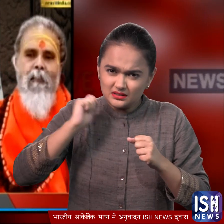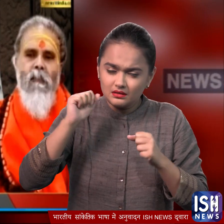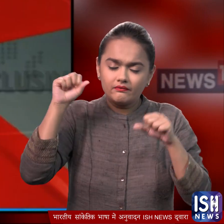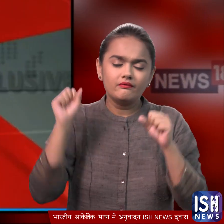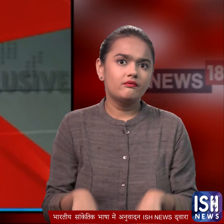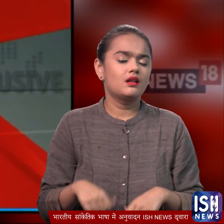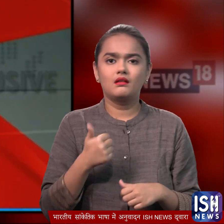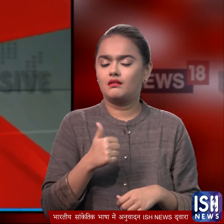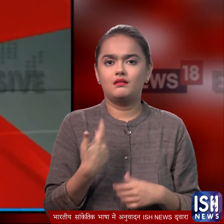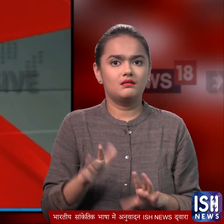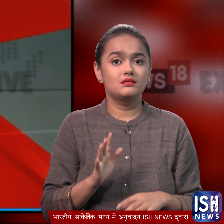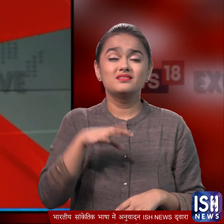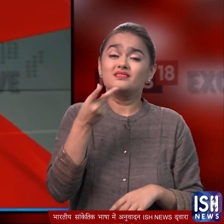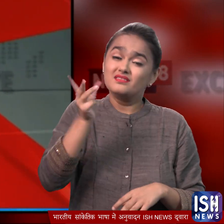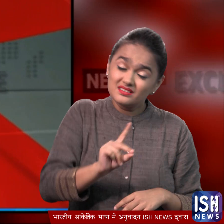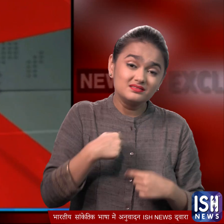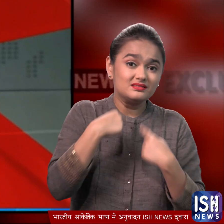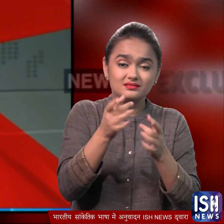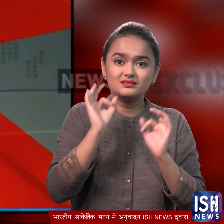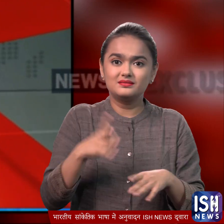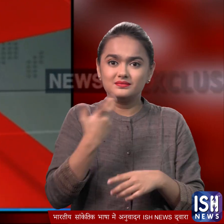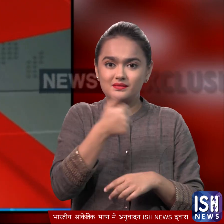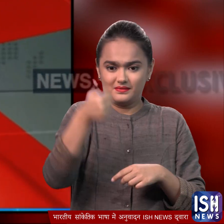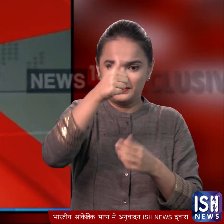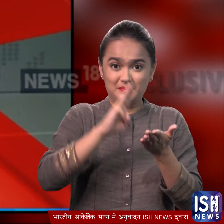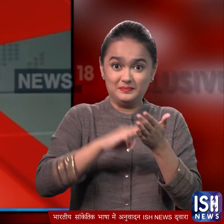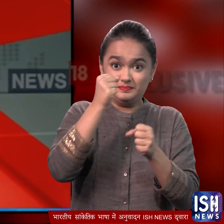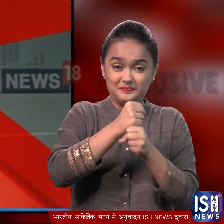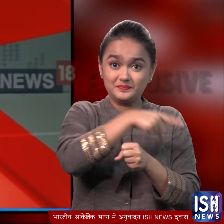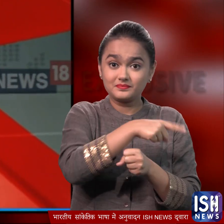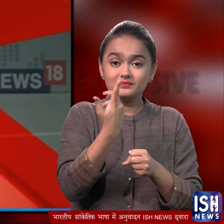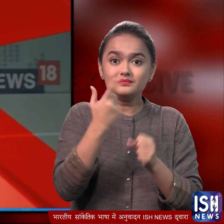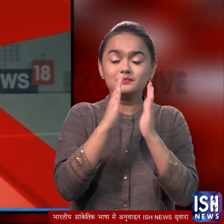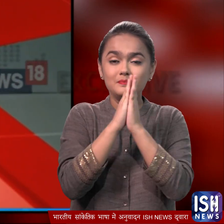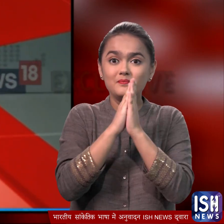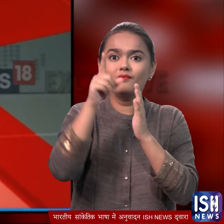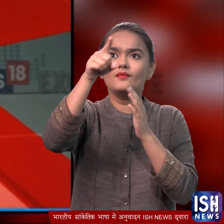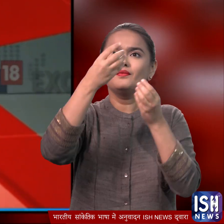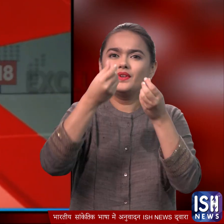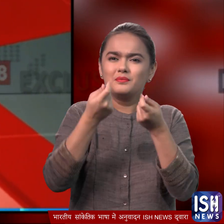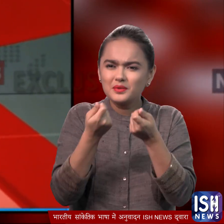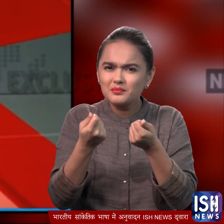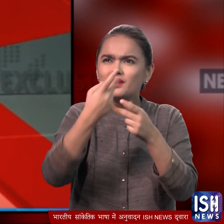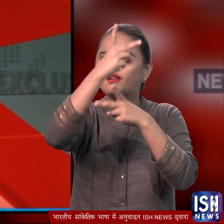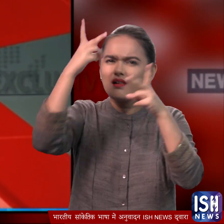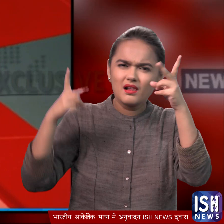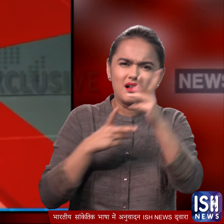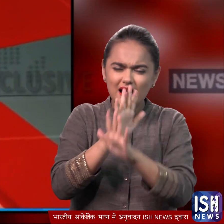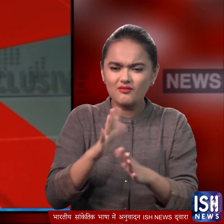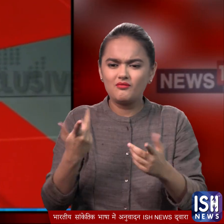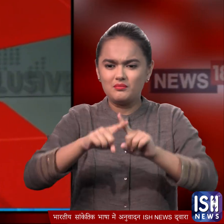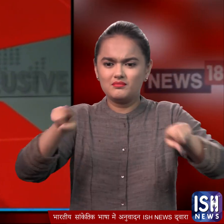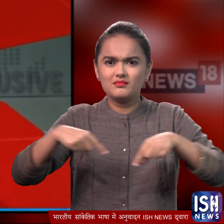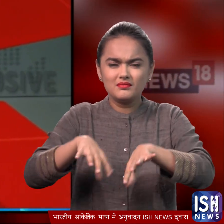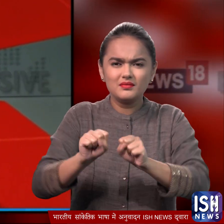पाए। सौभाग्य की एक बात यह कि अखाड़ा परिषद के अध्यक्ष महंत नरेंद्र गिरी की मौत को मंदिर की संपत्ति और चढ़ावे के विवाद से जोड़कर